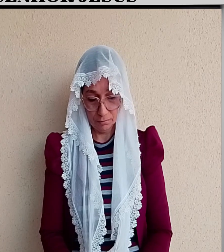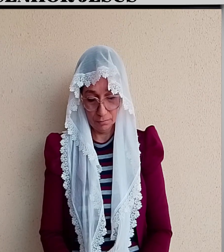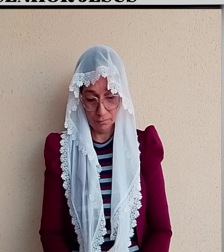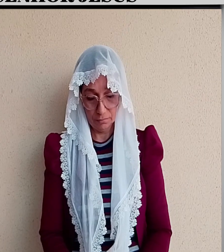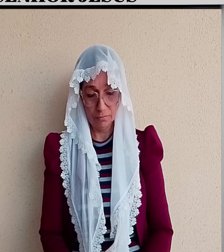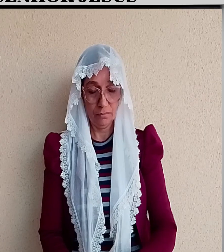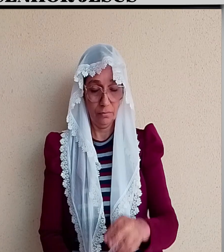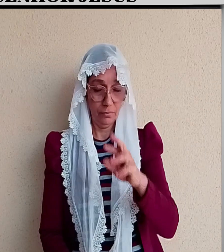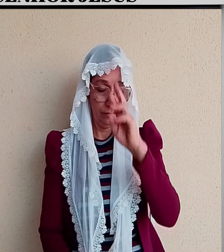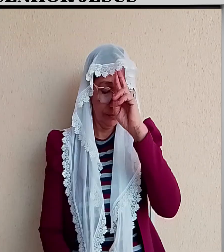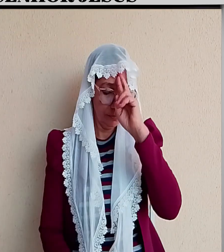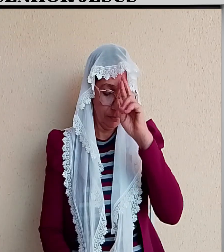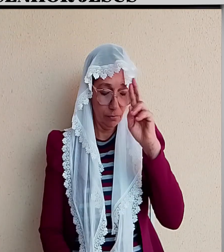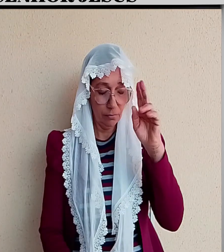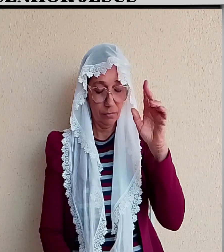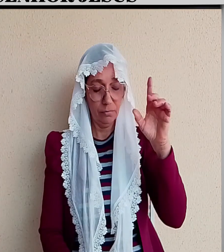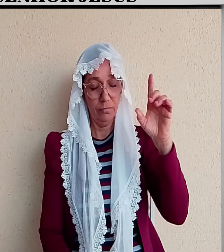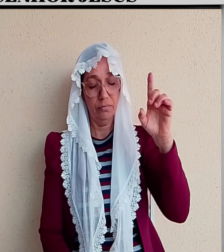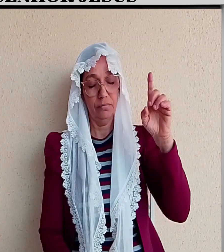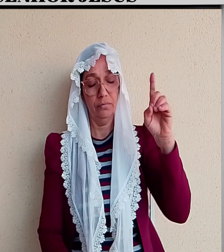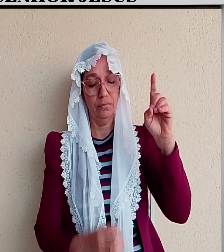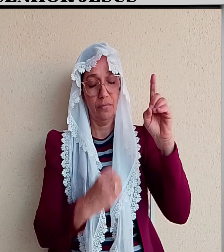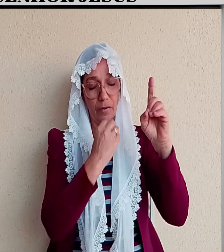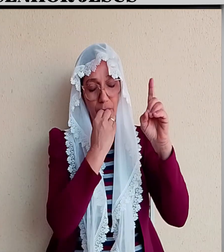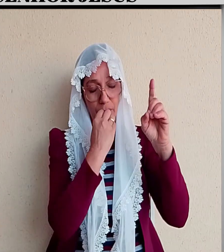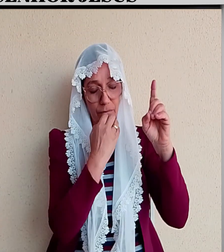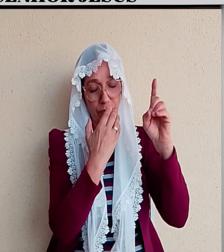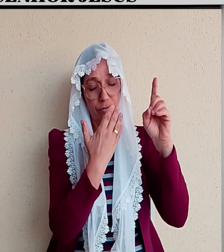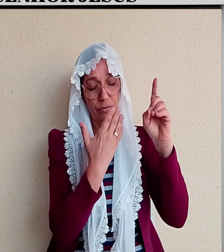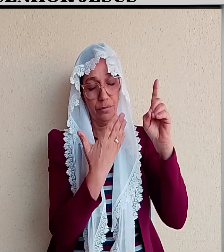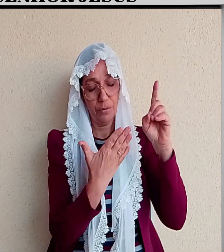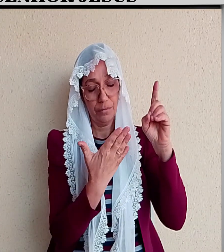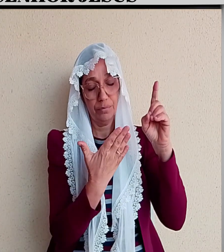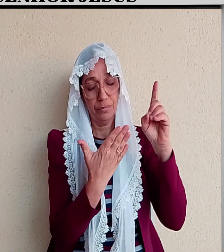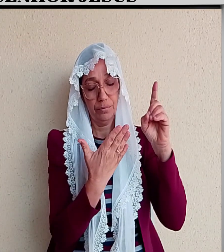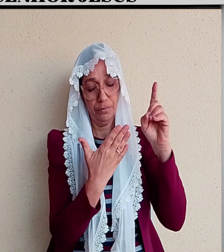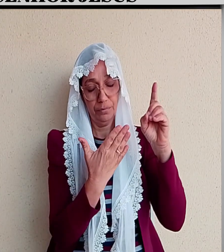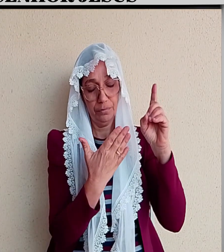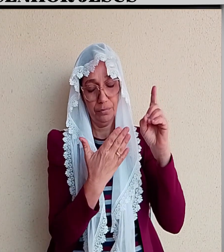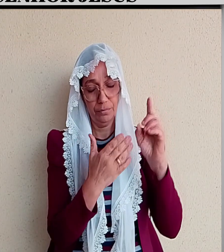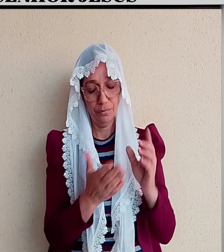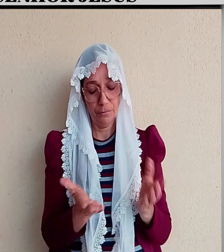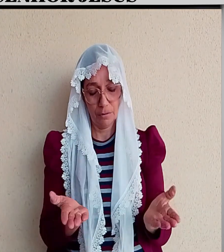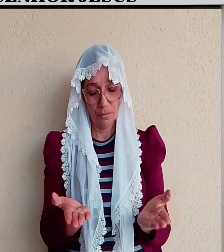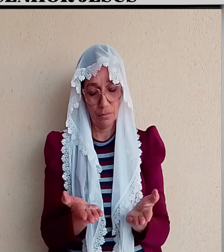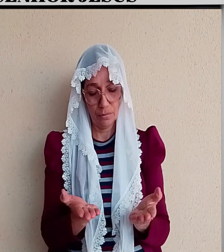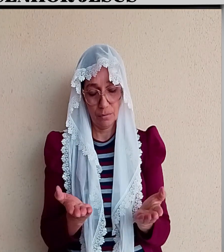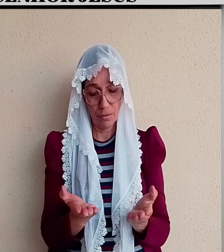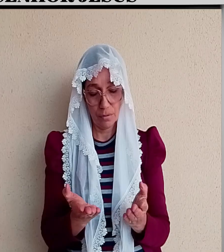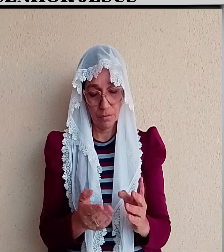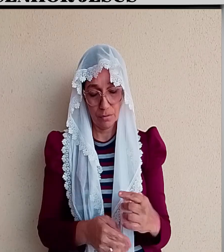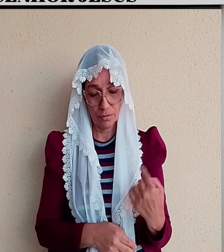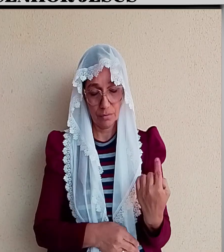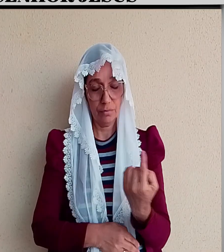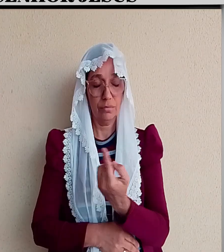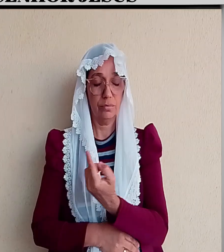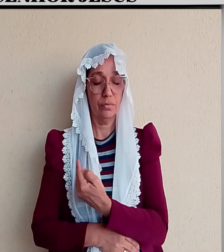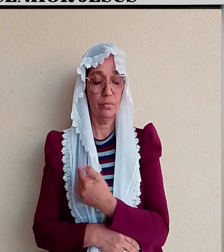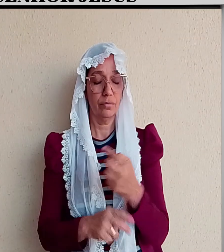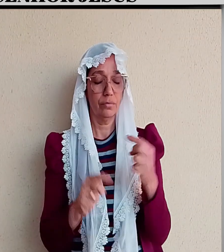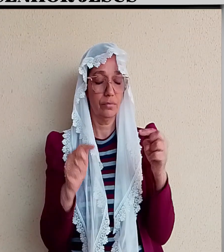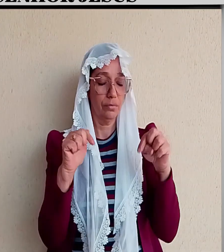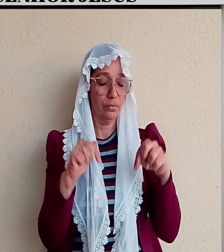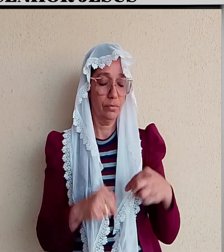Amém. Altíssimo e bondoso Pai de santidade, mais uma vez, Senhor, estamos Glória a nós aqui, Jesus. com os nossos